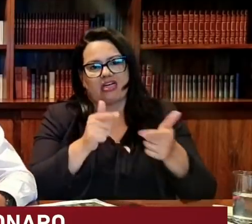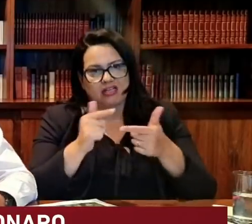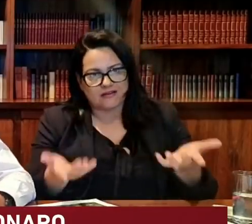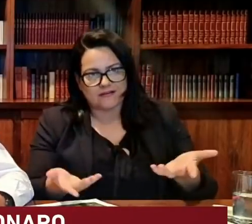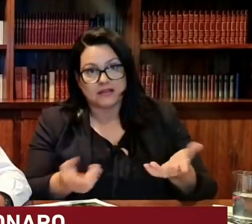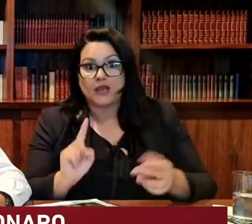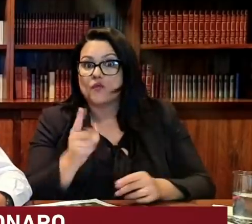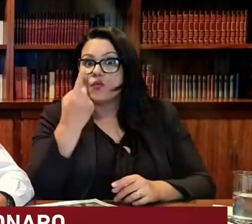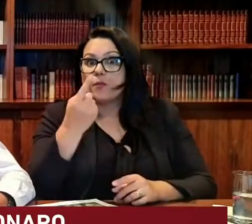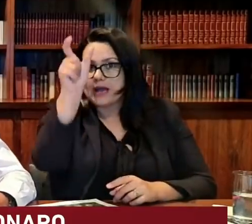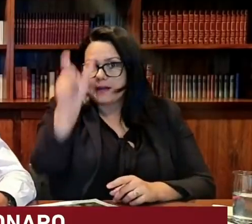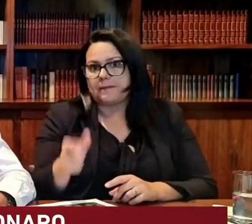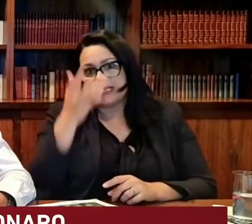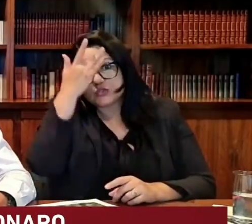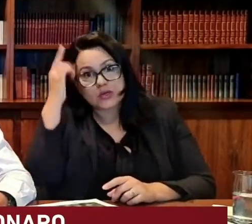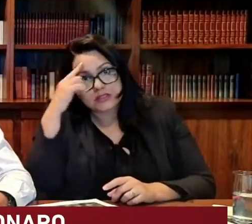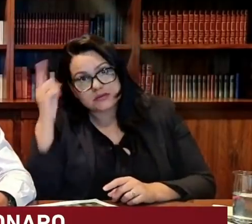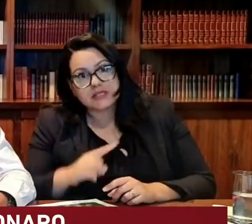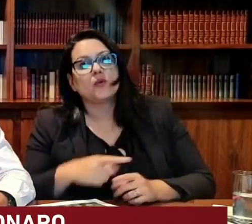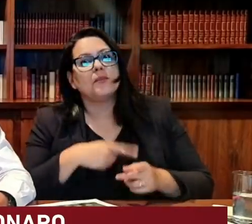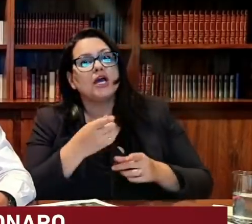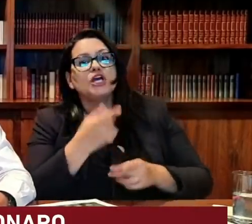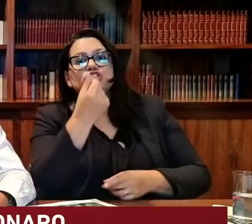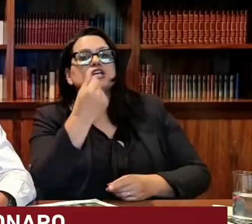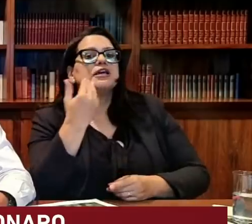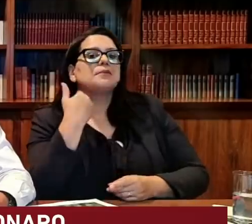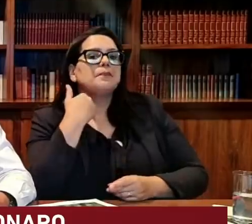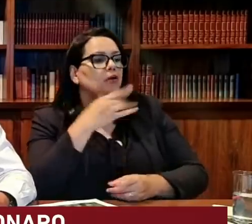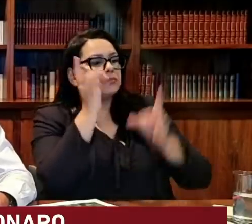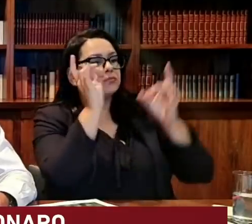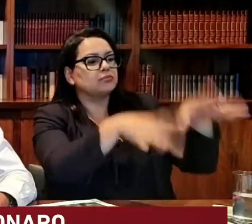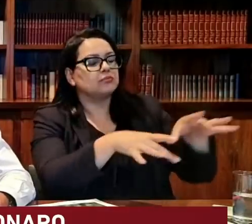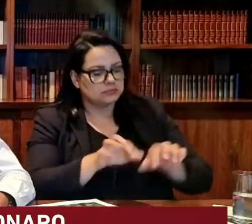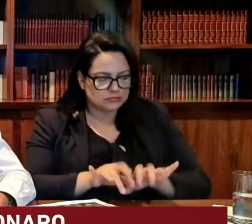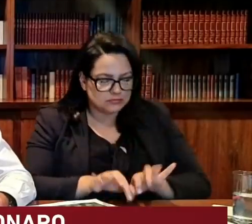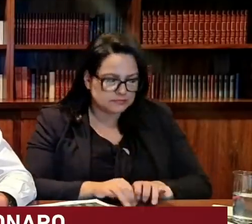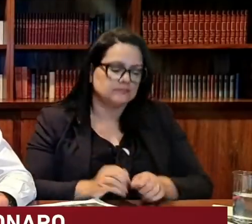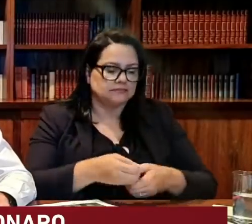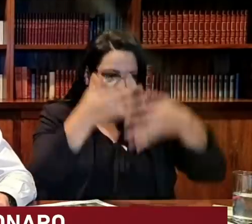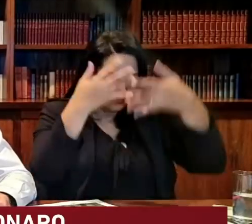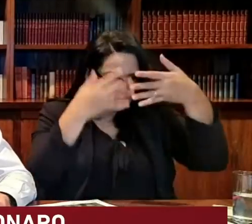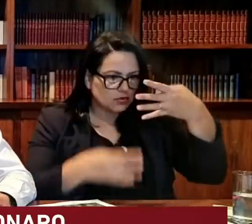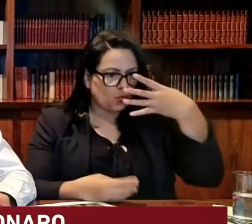pessoa, eu não sei como, tá? Que nessas contas inativas, ao botar seu CPF e o nome da mãe, viu que tinha